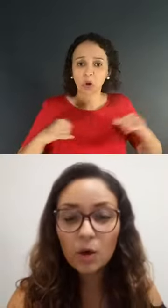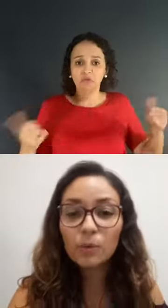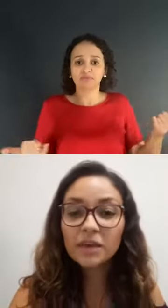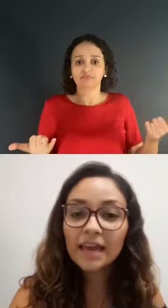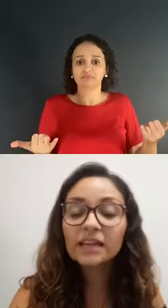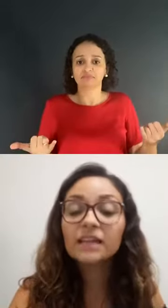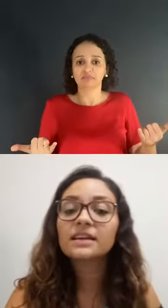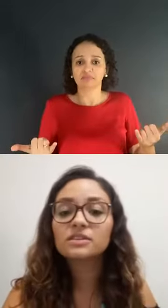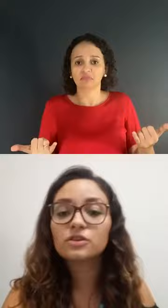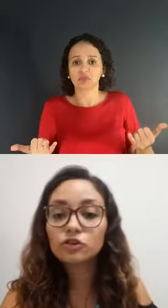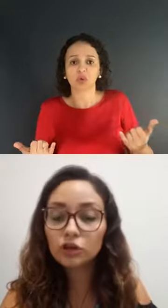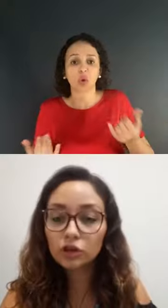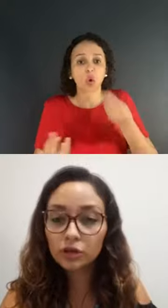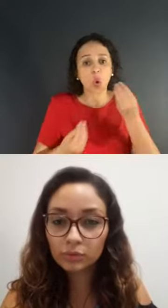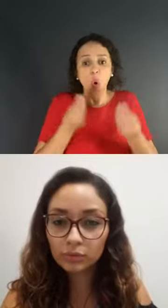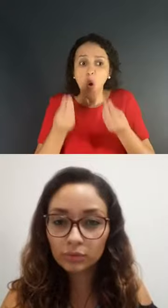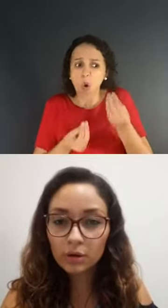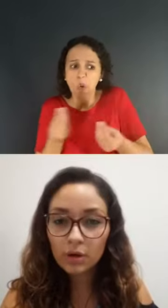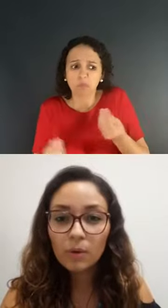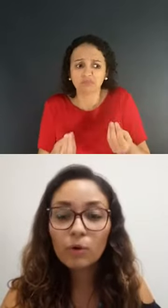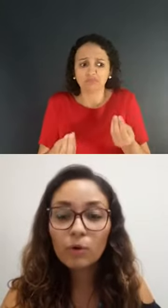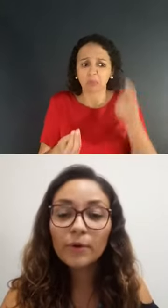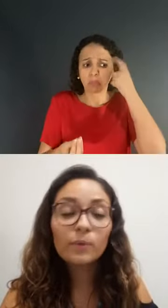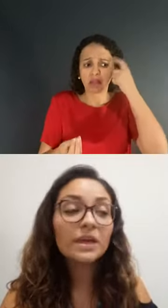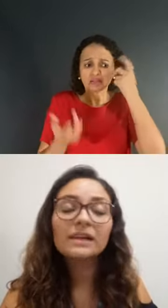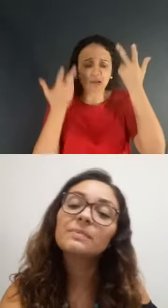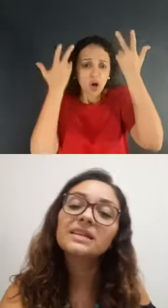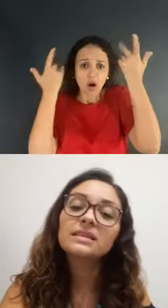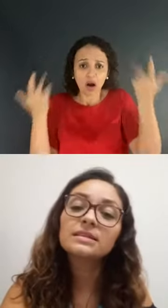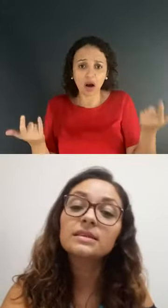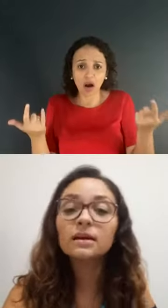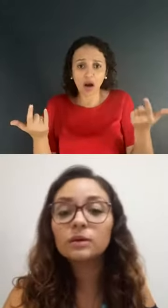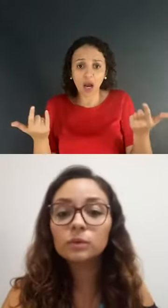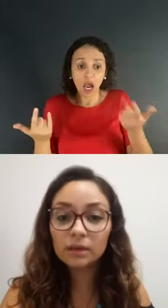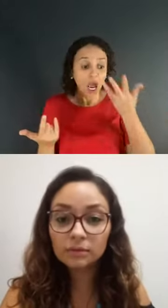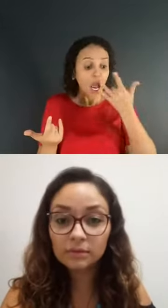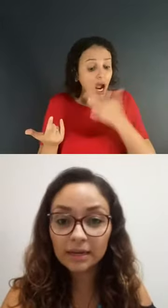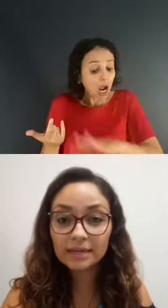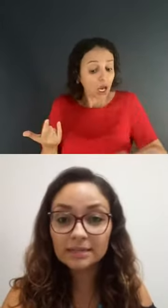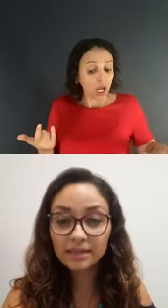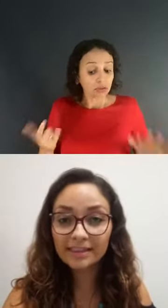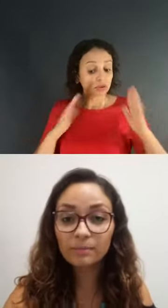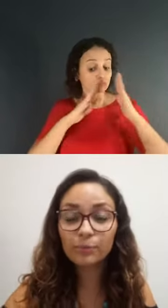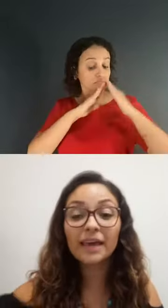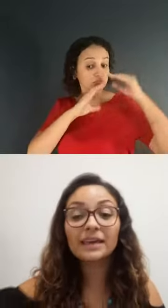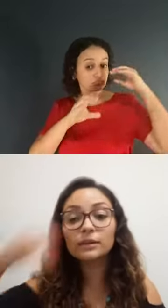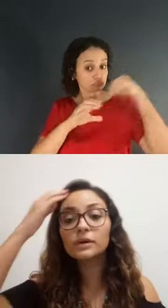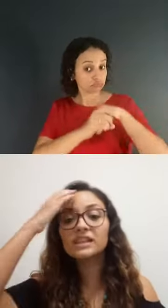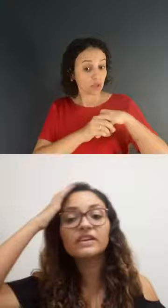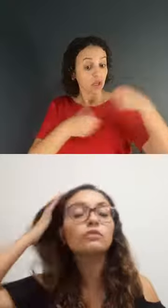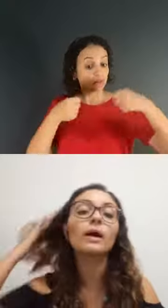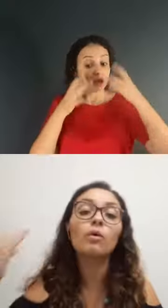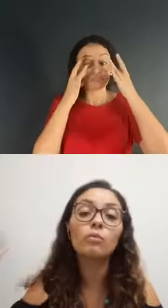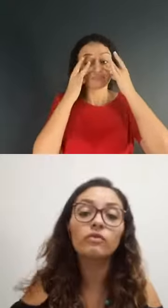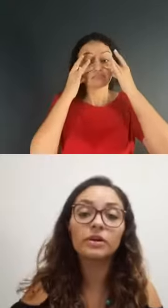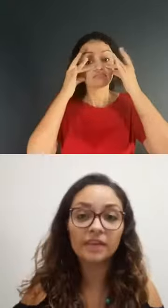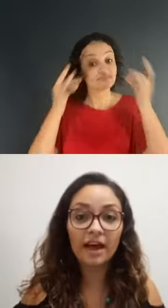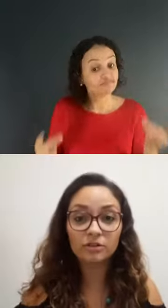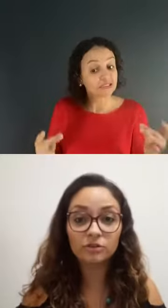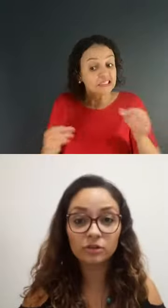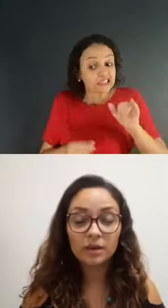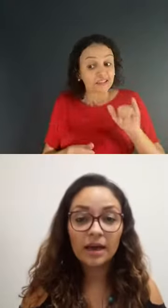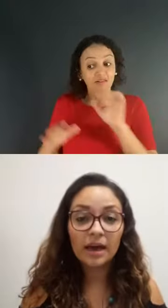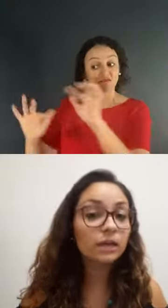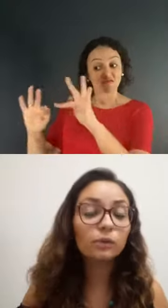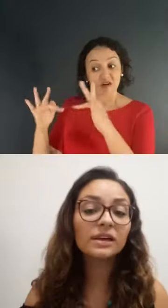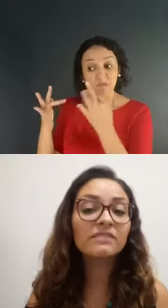cuidada, o que é que ela está assistindo, o que ela está presenciando dentro da casa dela, porque aquilo que ela vai tomar como